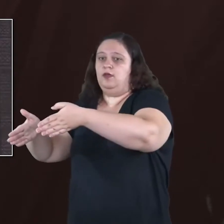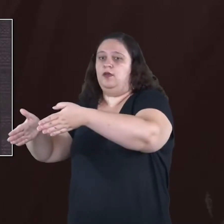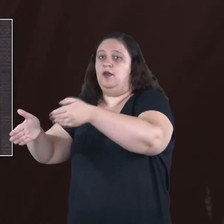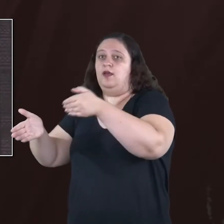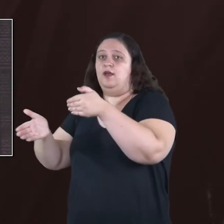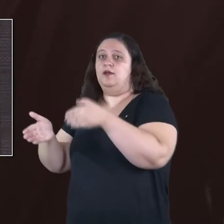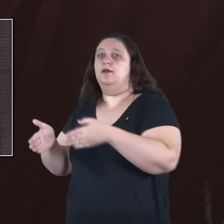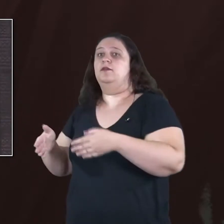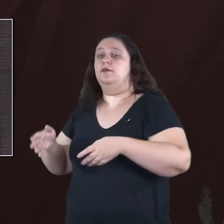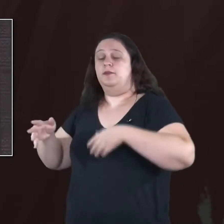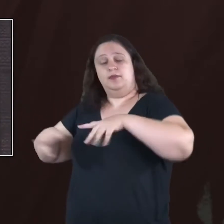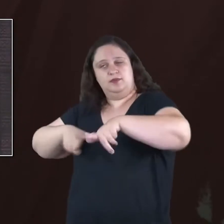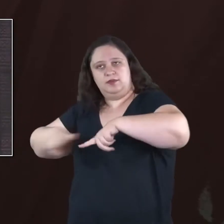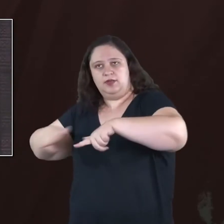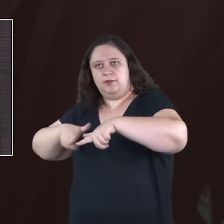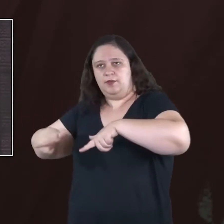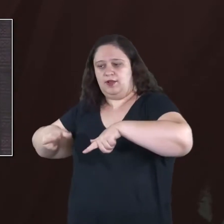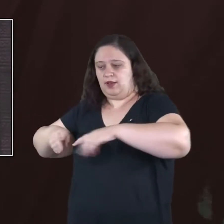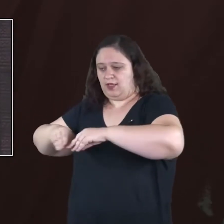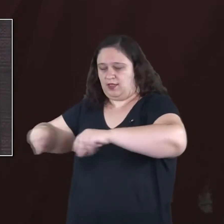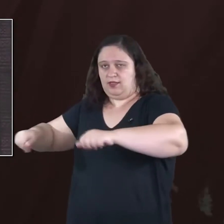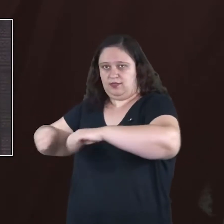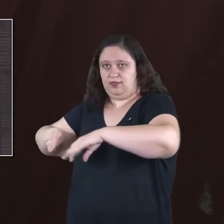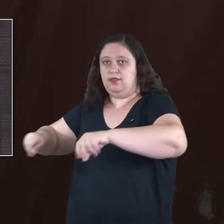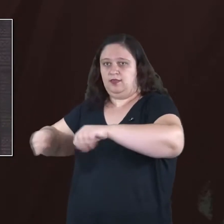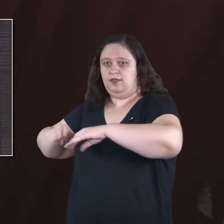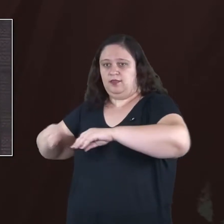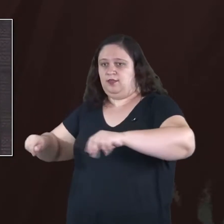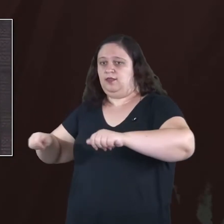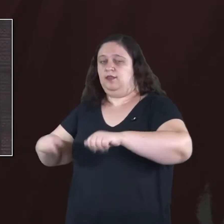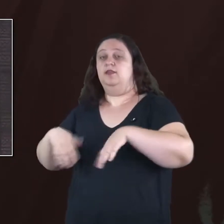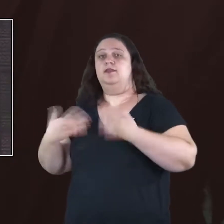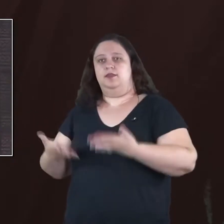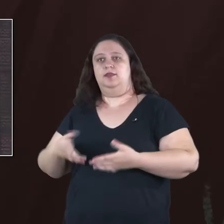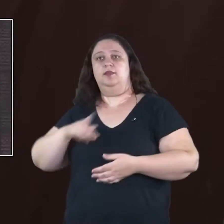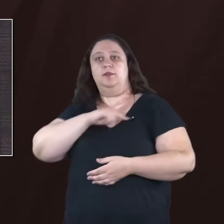a terra, para trabalhar. Então, Paulo,